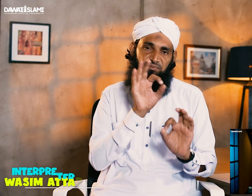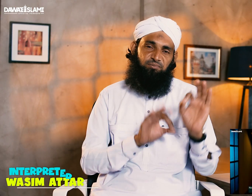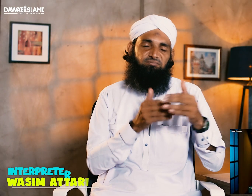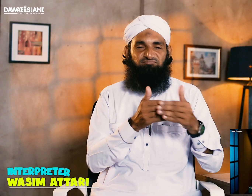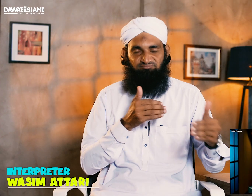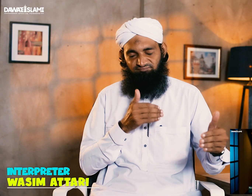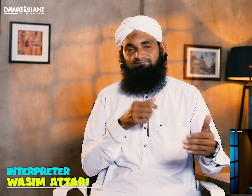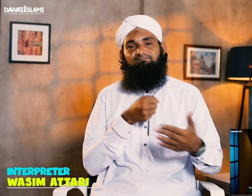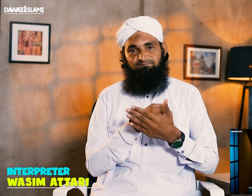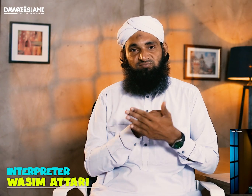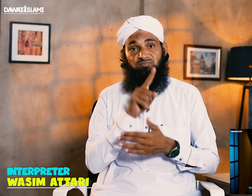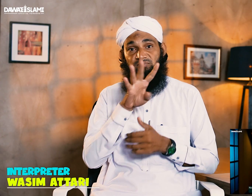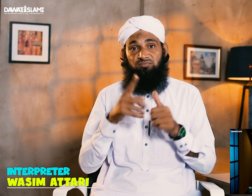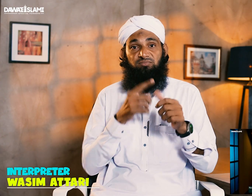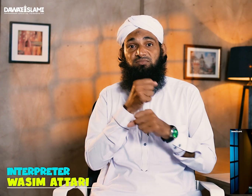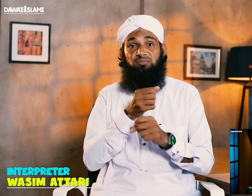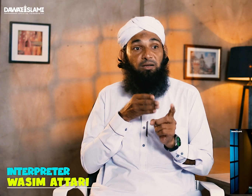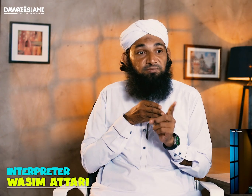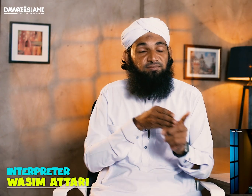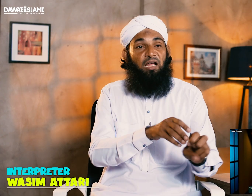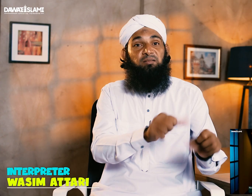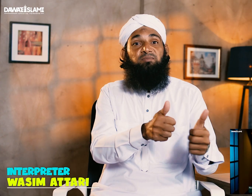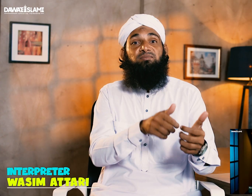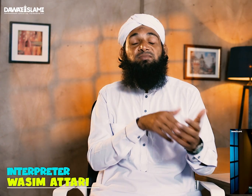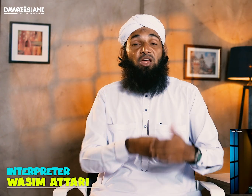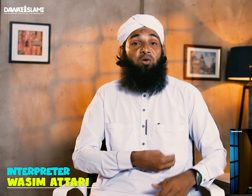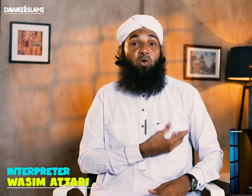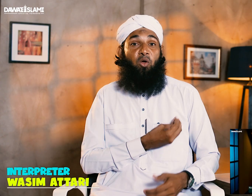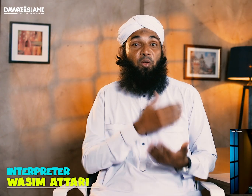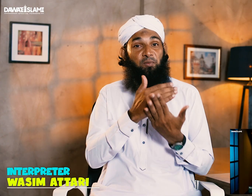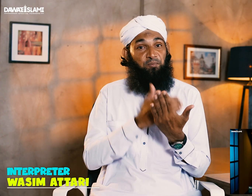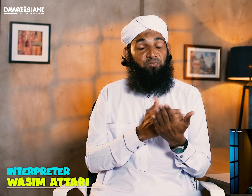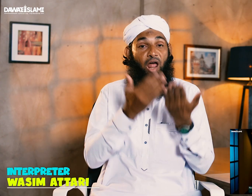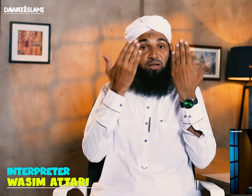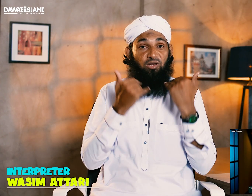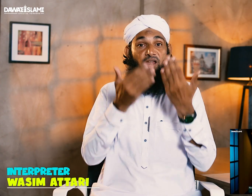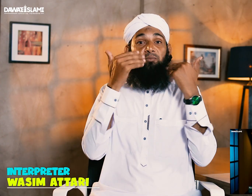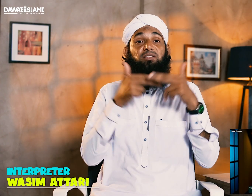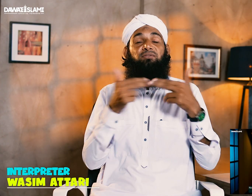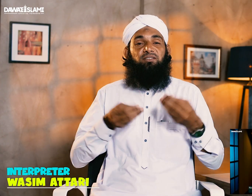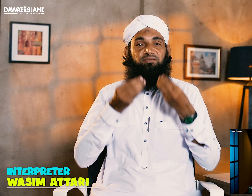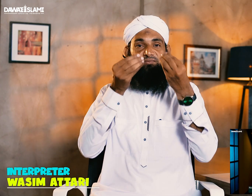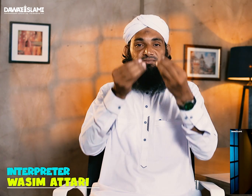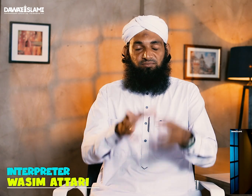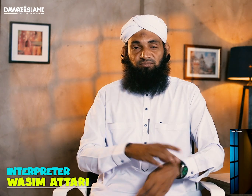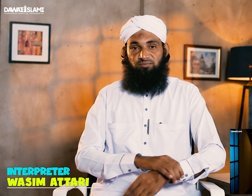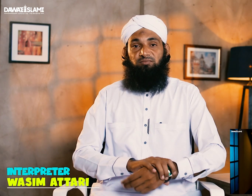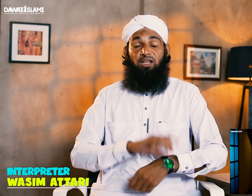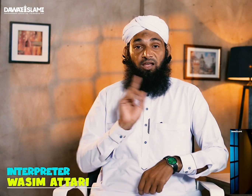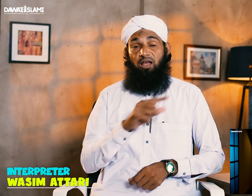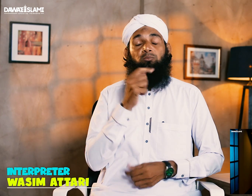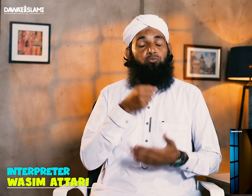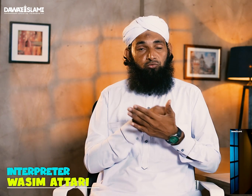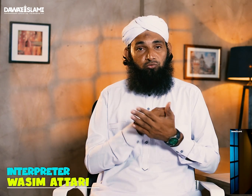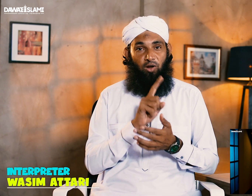ہم آپ کو بتاتے ہیں کہ جشن آزادی کس طرح منایا جائے، کس طرح اپنے پیارے وطن پاکستان کے ملنے پر اللہ پاک کا شکر ادا کیا جائے۔ اس نعمت کے شکرانے